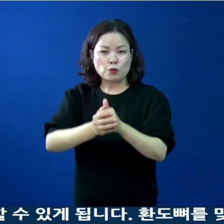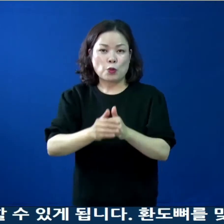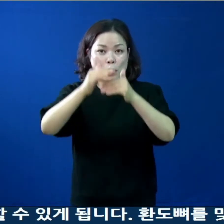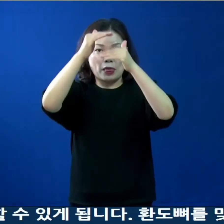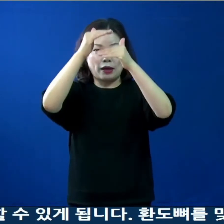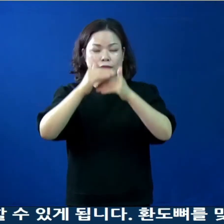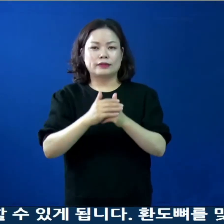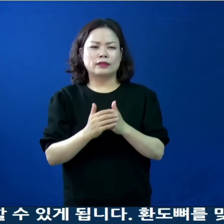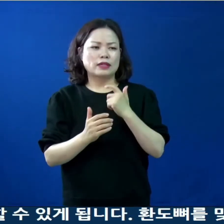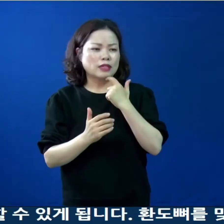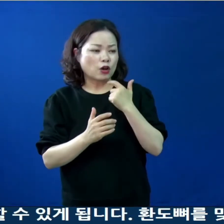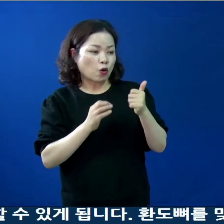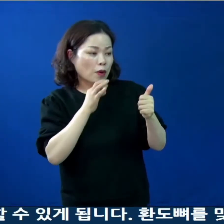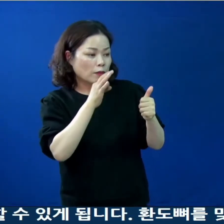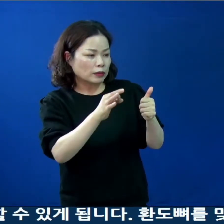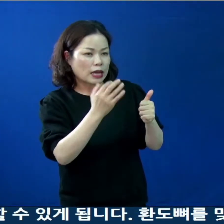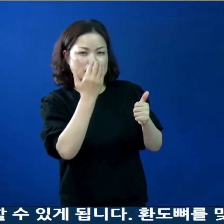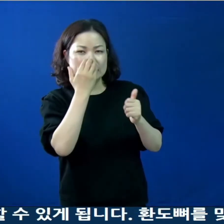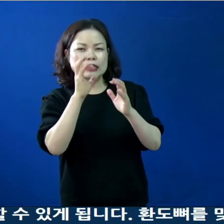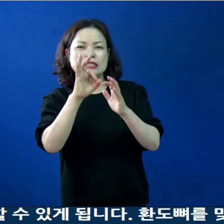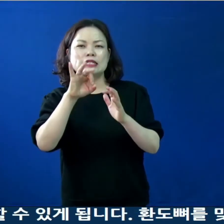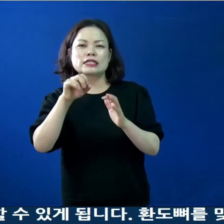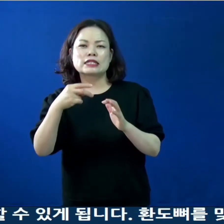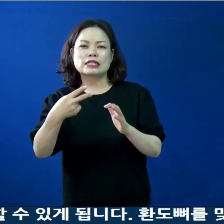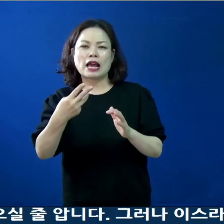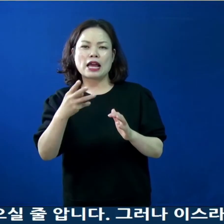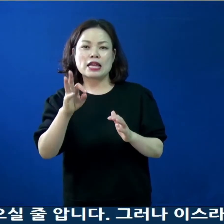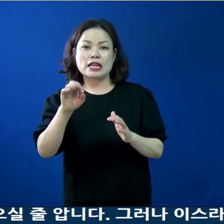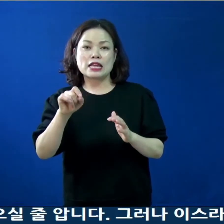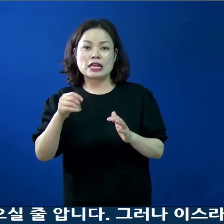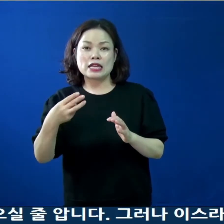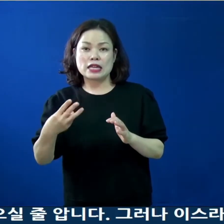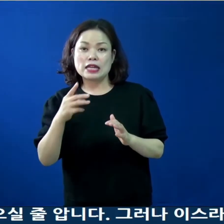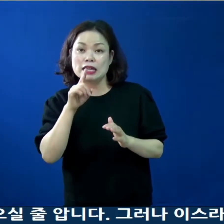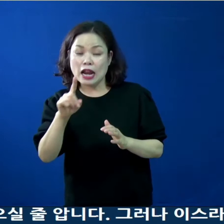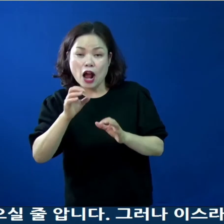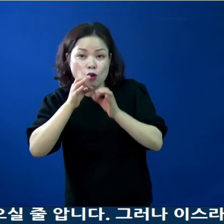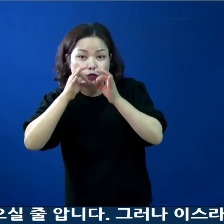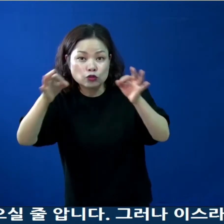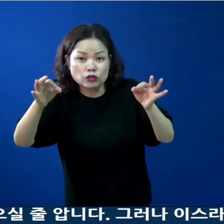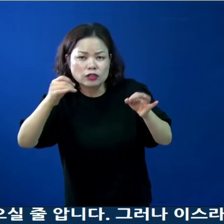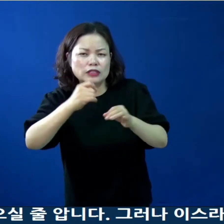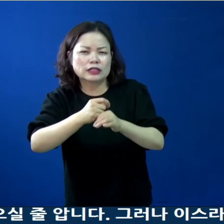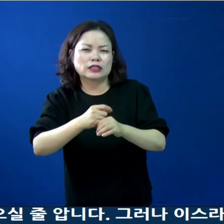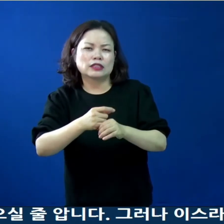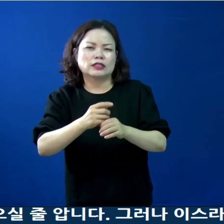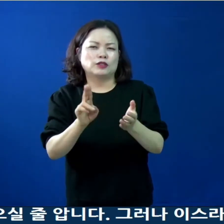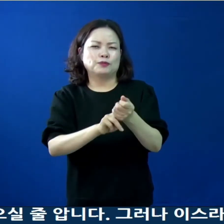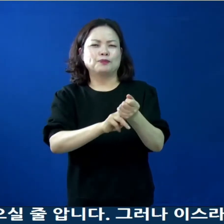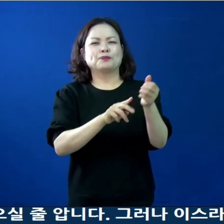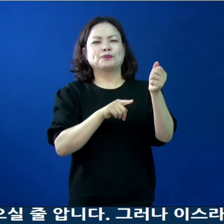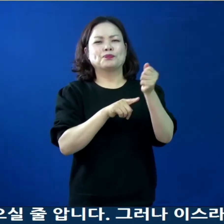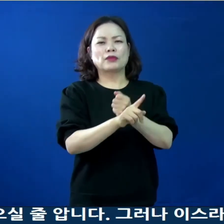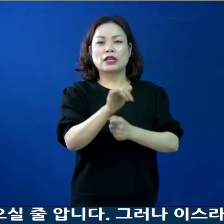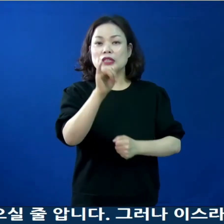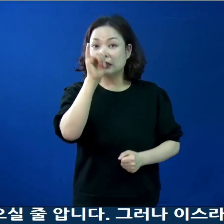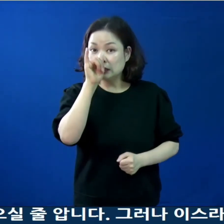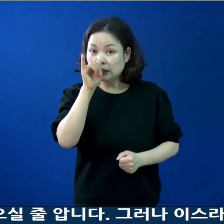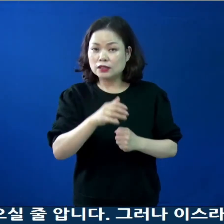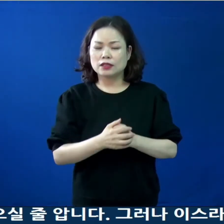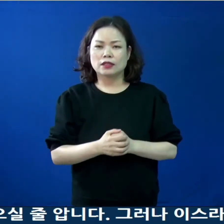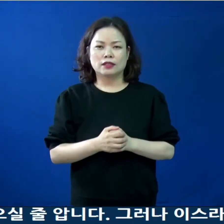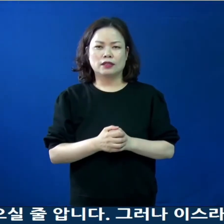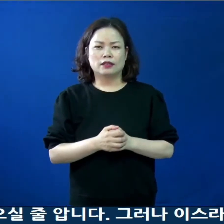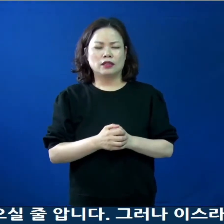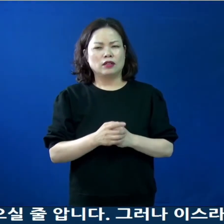가서 야곱아 부르시고 이스라엘아 부르신 이제 하나님의 의도를 우리는 이제 생각해 볼 수 있습니다. 이제 원망하는,